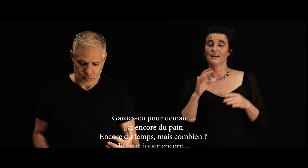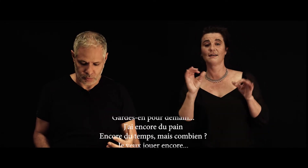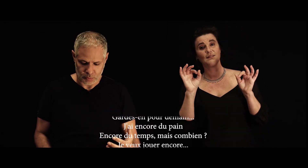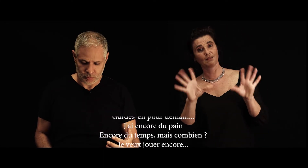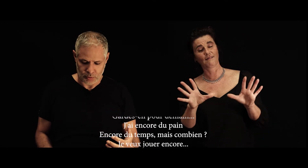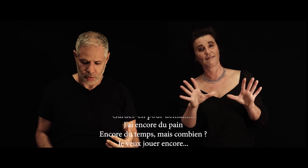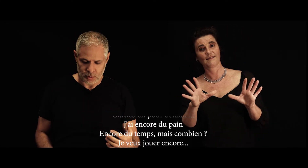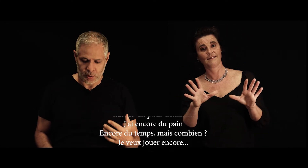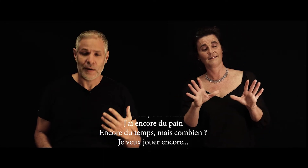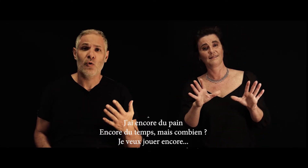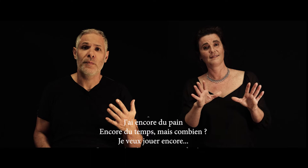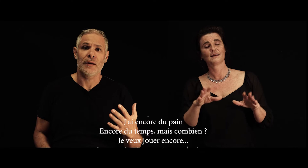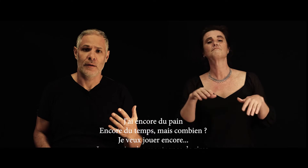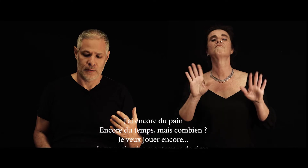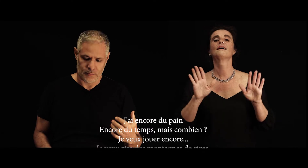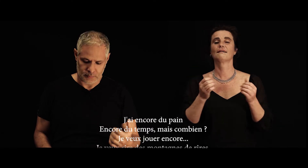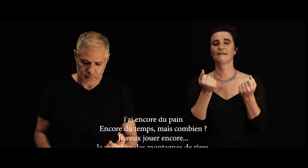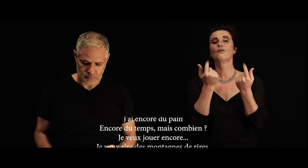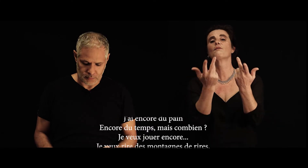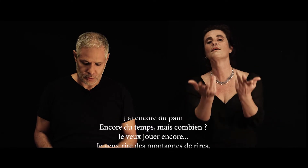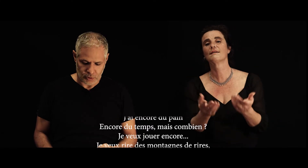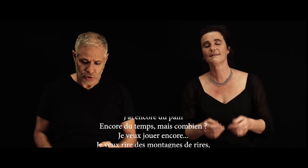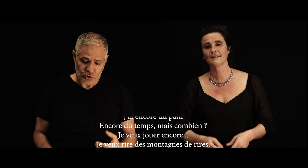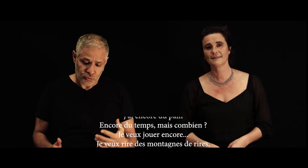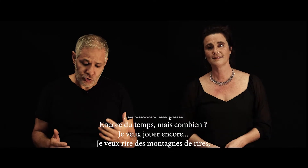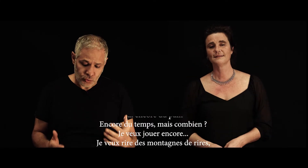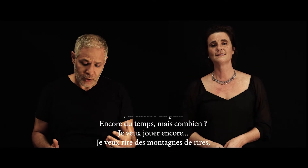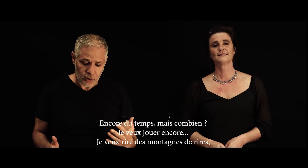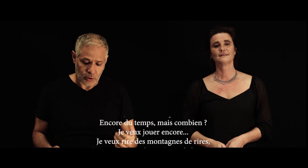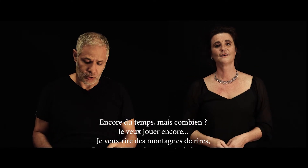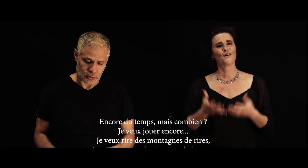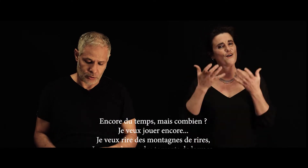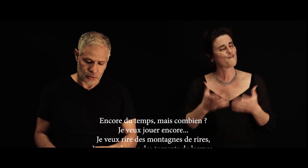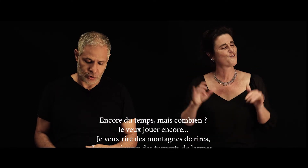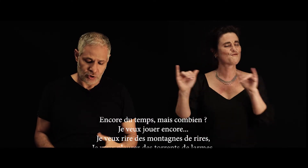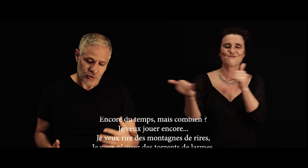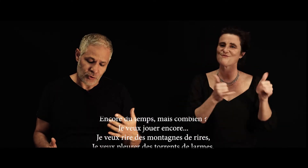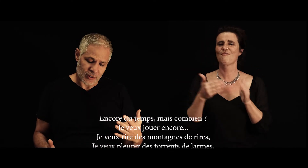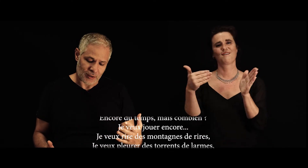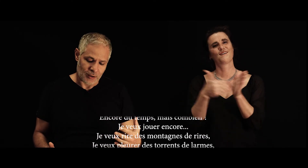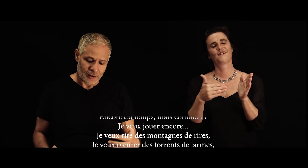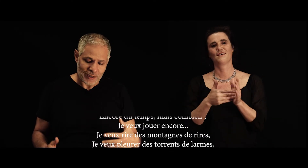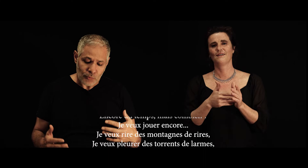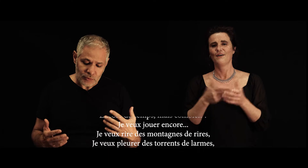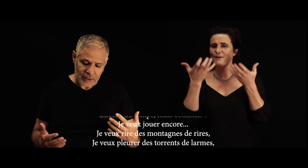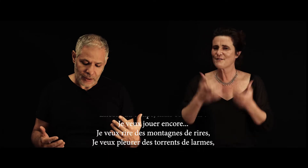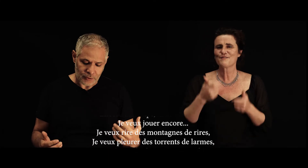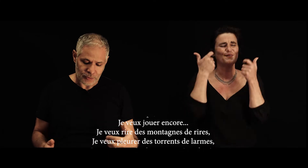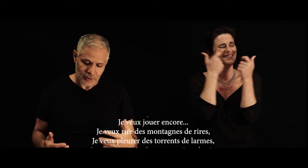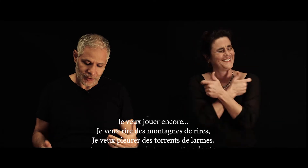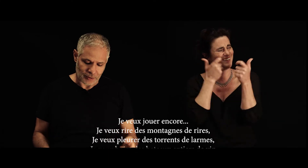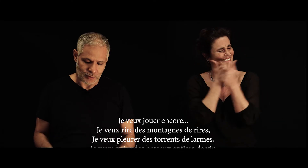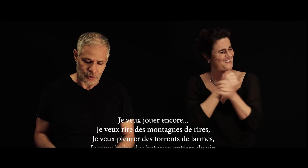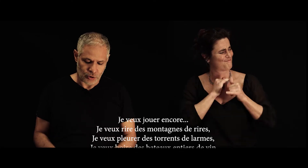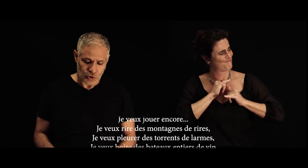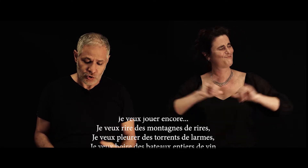temps, mais combien? Je veux jouer encore, je veux rire, des montagnes